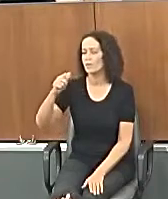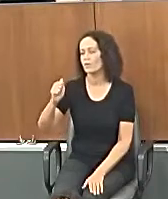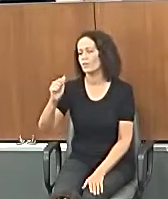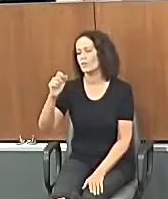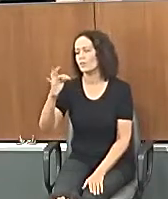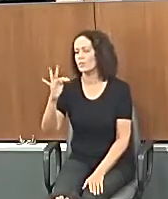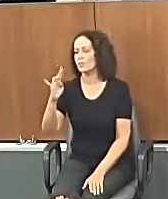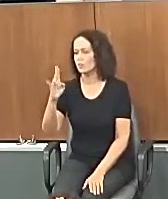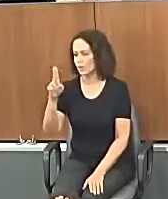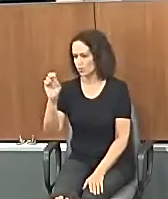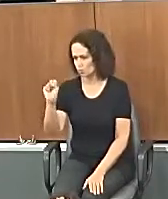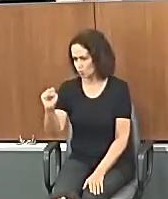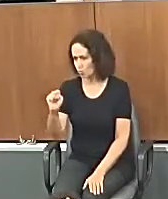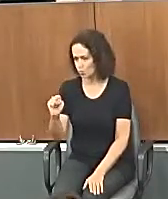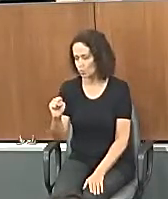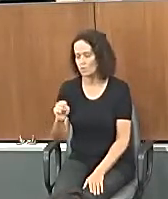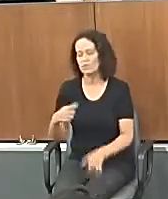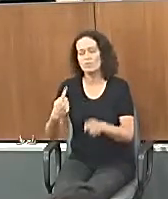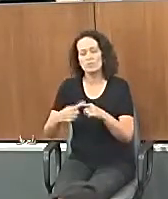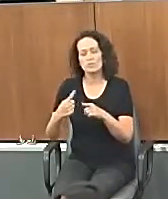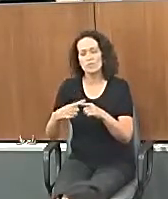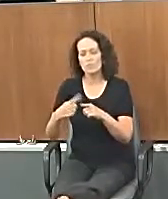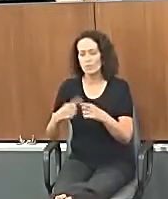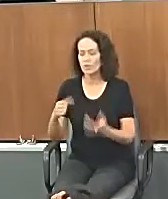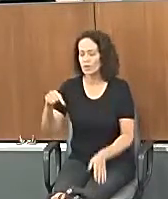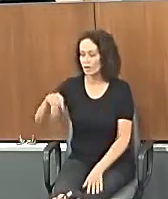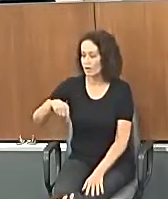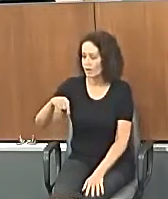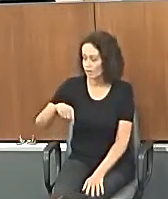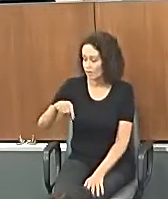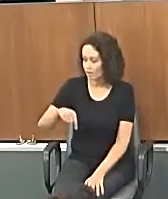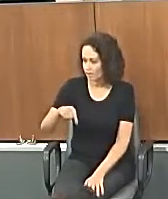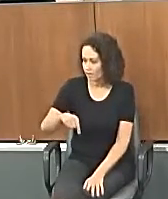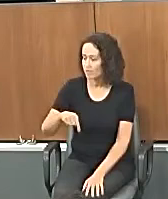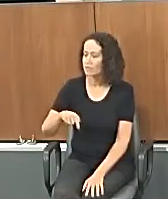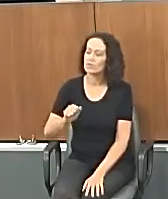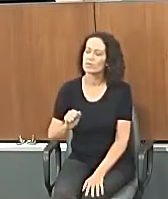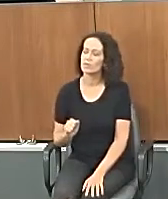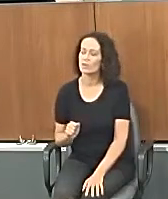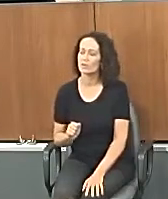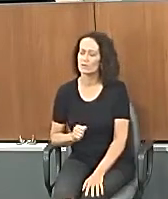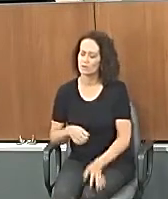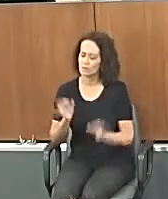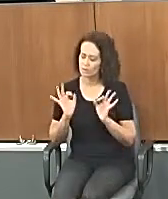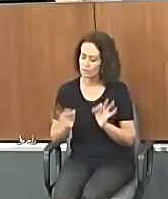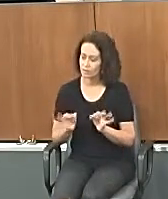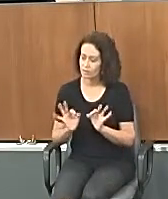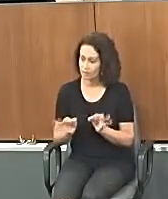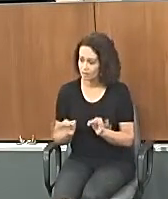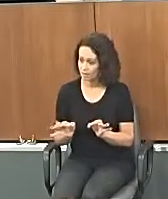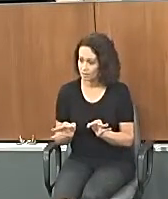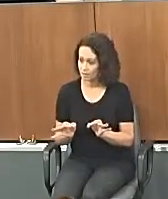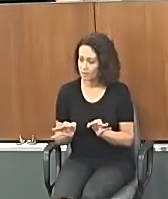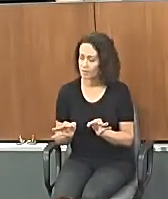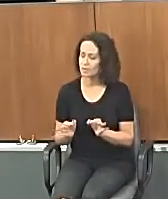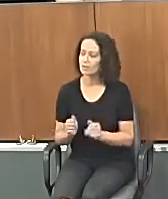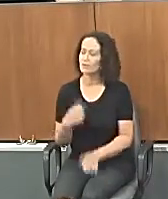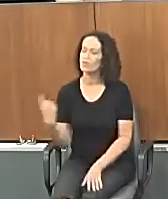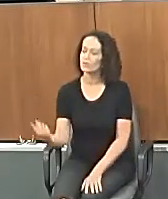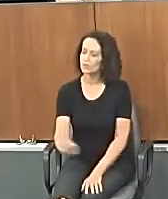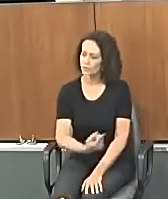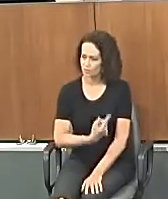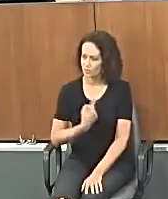por ter proporcionado é esta condição e tenho certeza absoluta que vamos